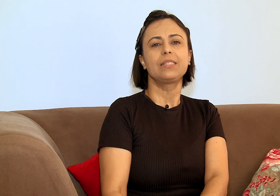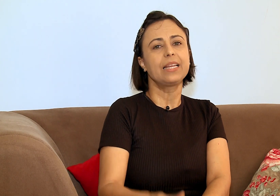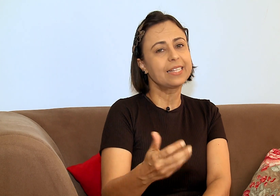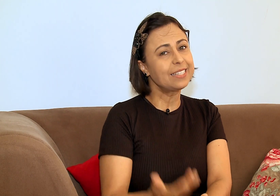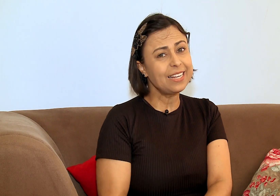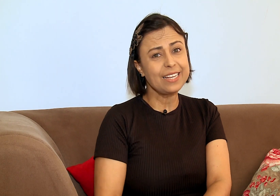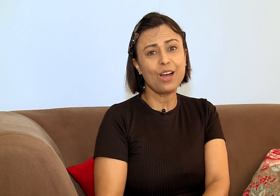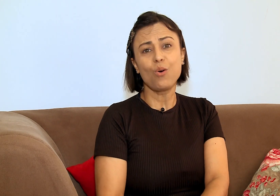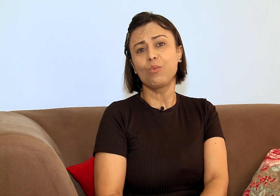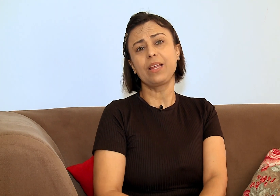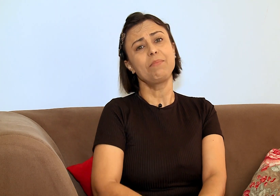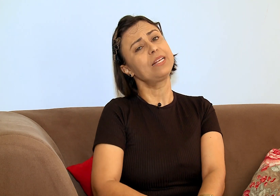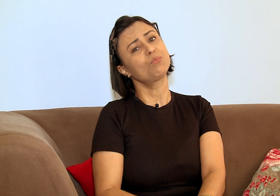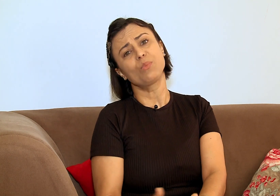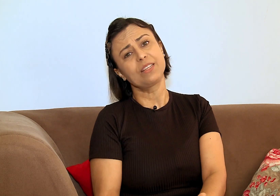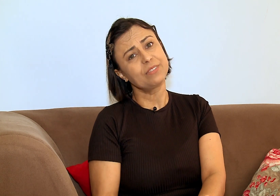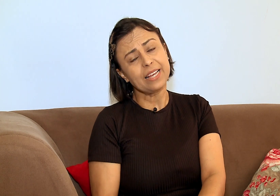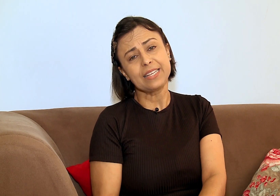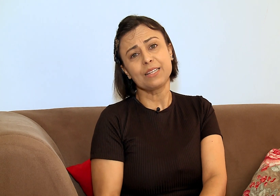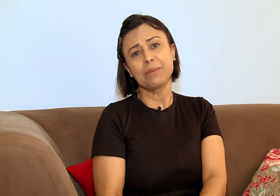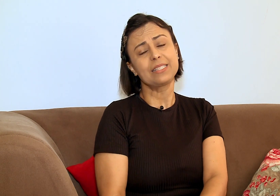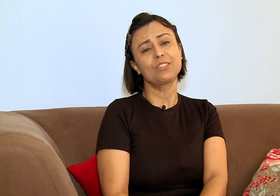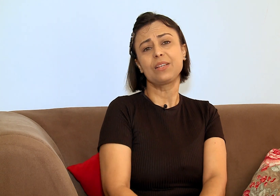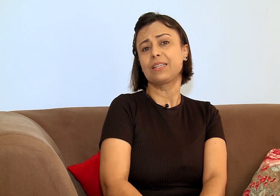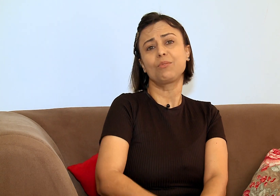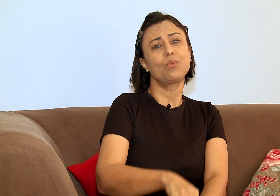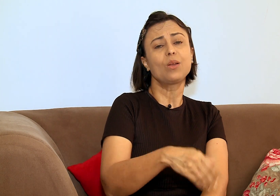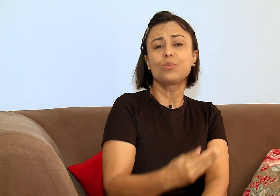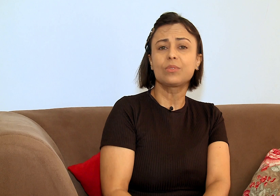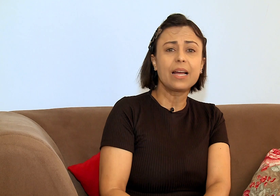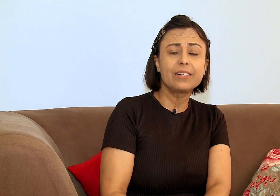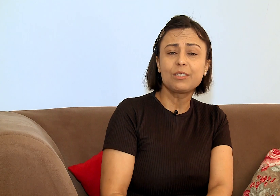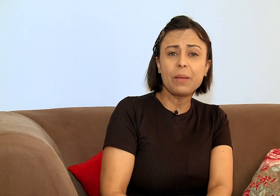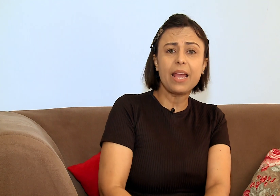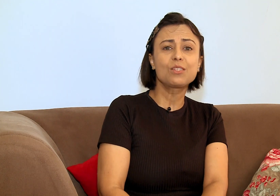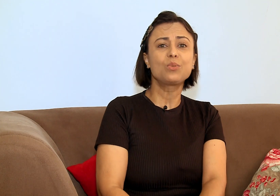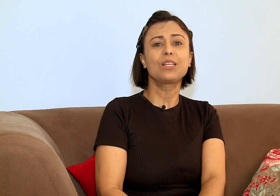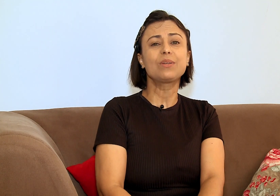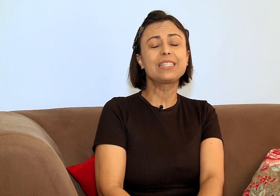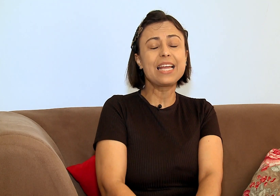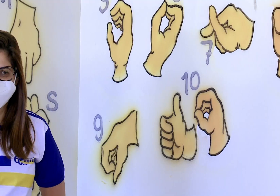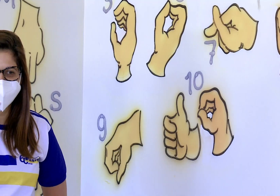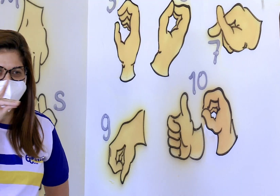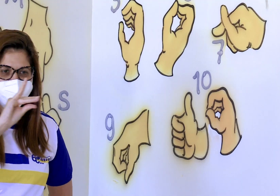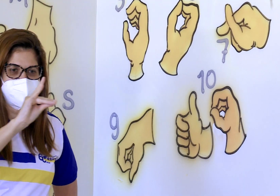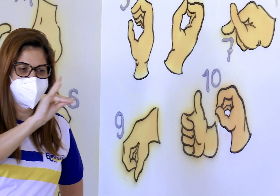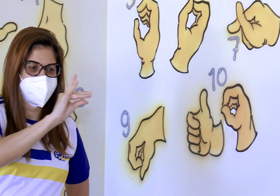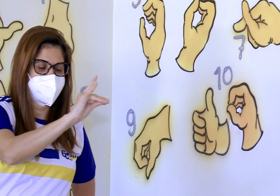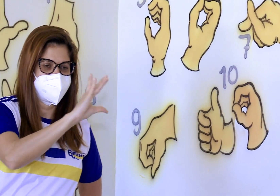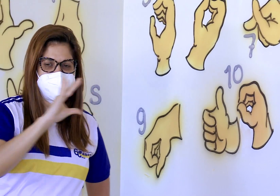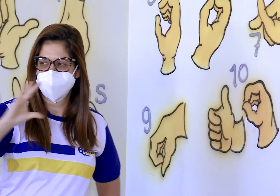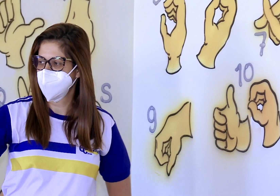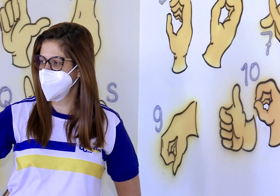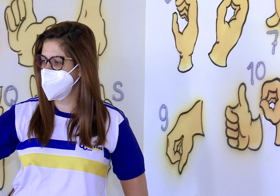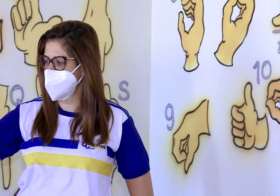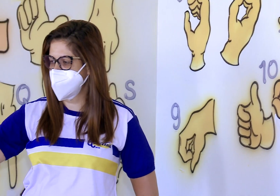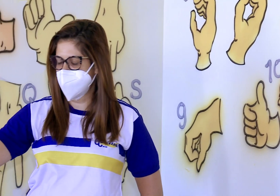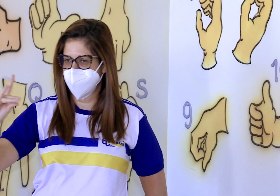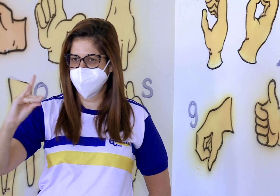dislexia, ou nem mesmo uma deficiência, mas às vezes o aluno está disperso. Então, assim, é uma diversidade na sala de aula que o